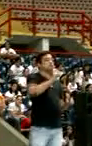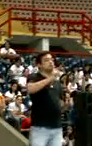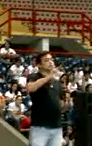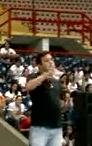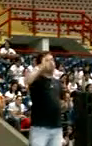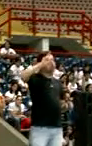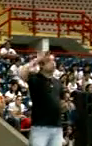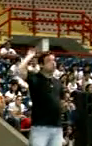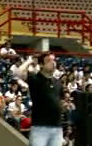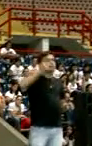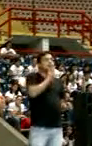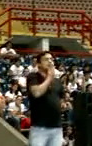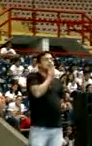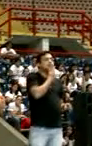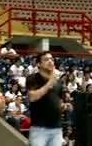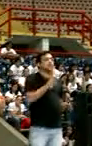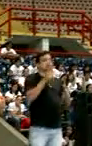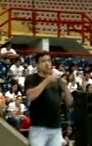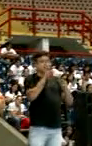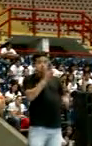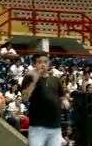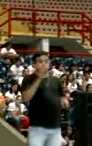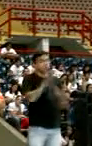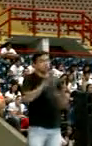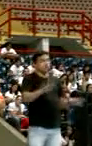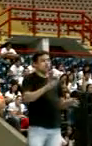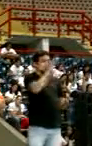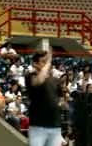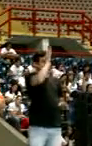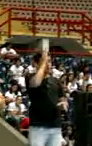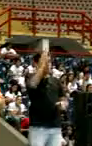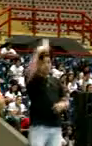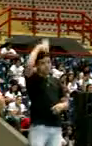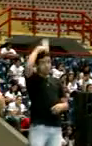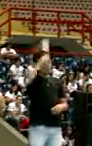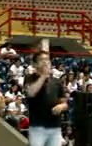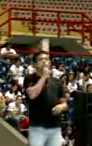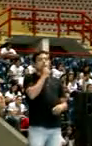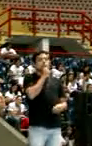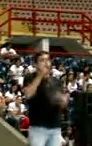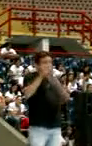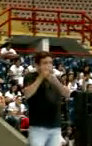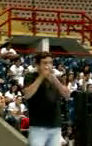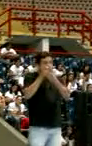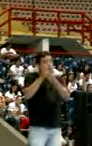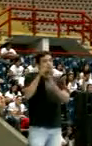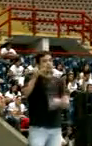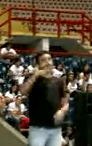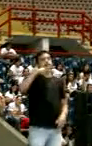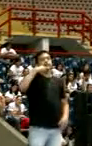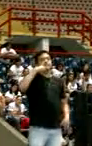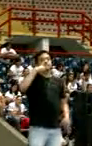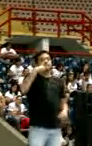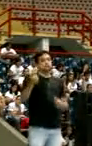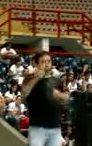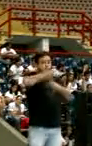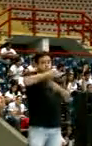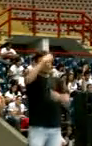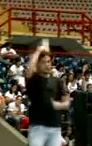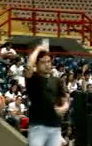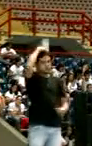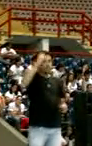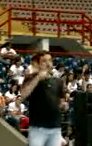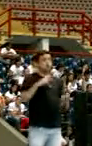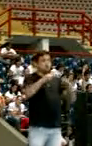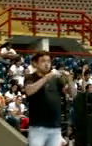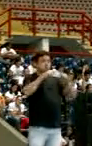inglesa. Resultado, a França não aceitou o sobrinho ser rei. Exigiu que o neto assumisse o trono.